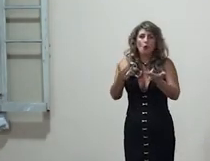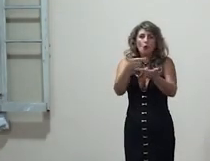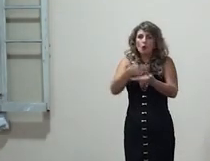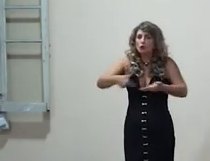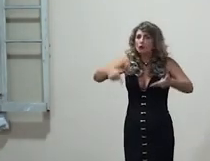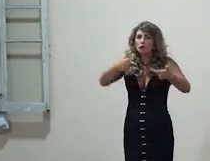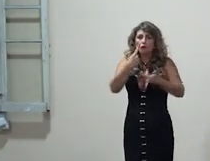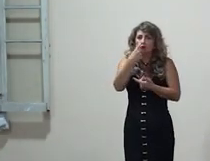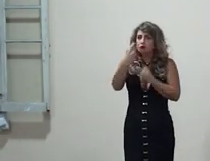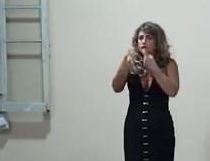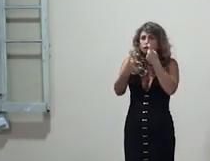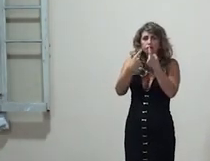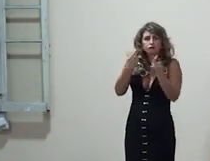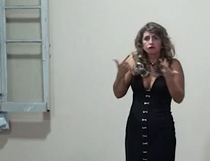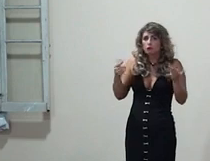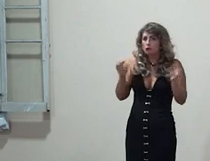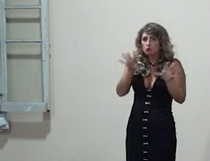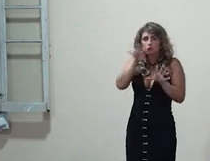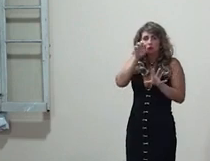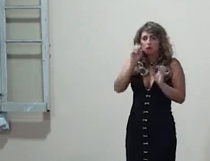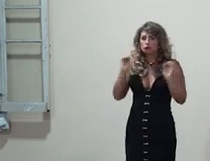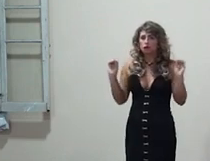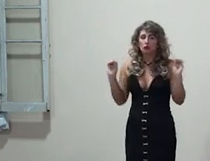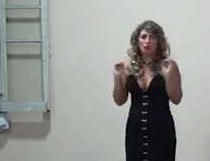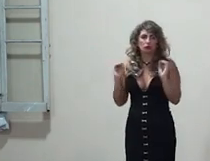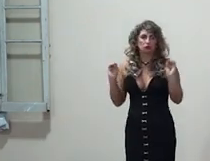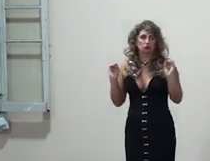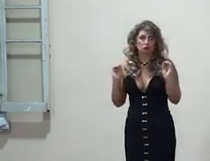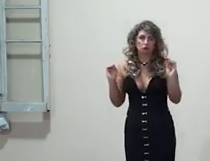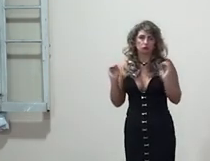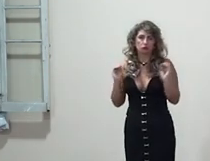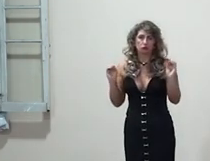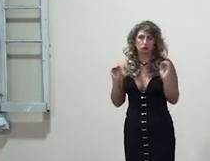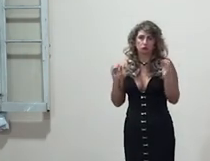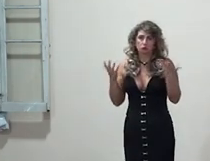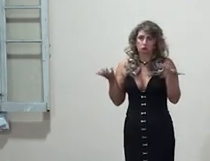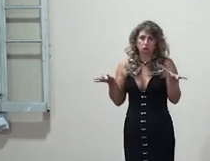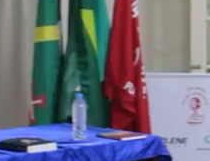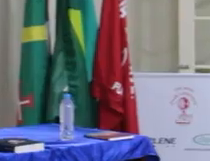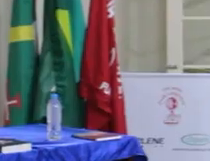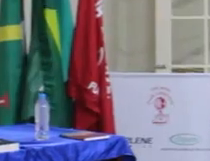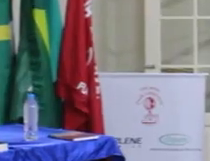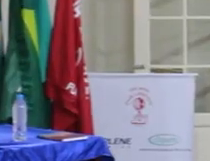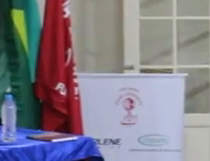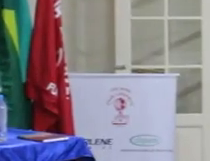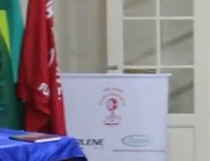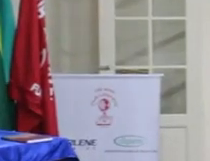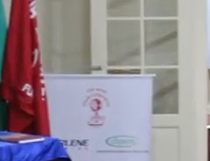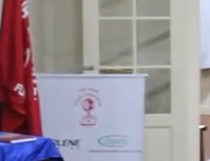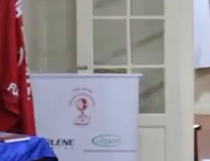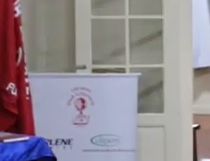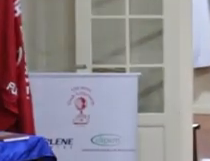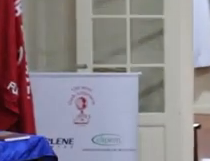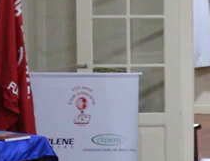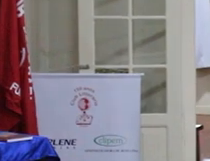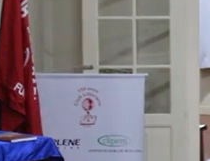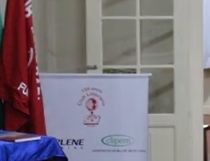vejo o cheiro. Eu não senti, não sei se eu estava com o olfato estragado, mas aqui em Itajaí,